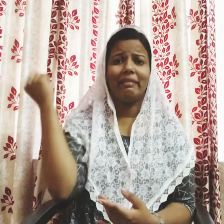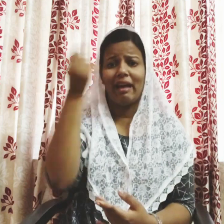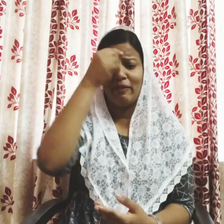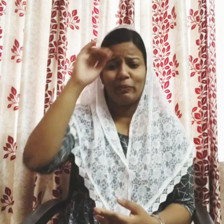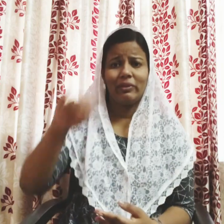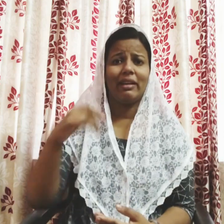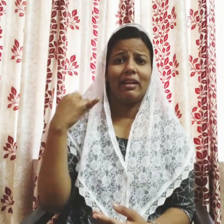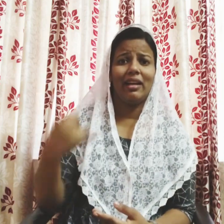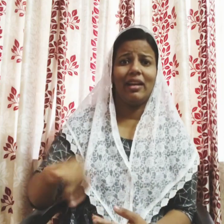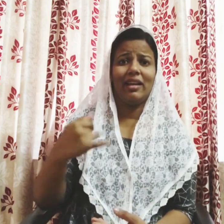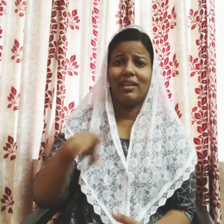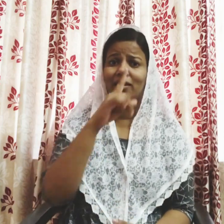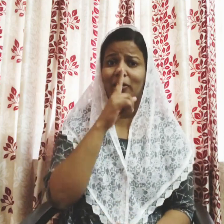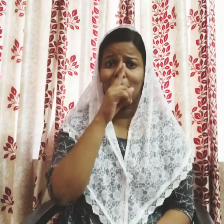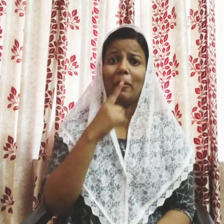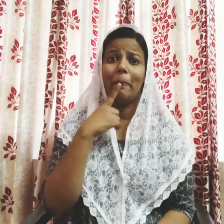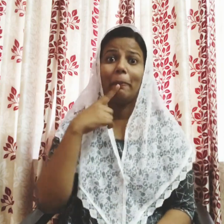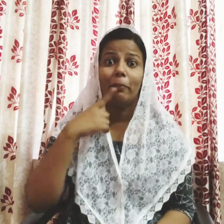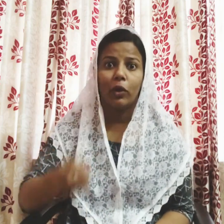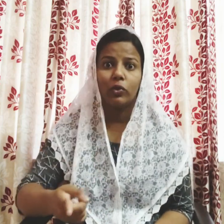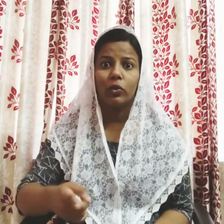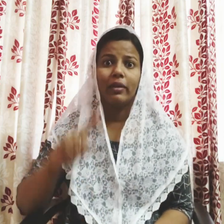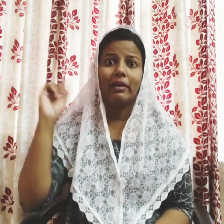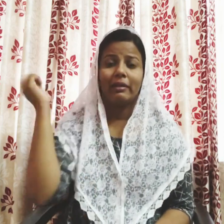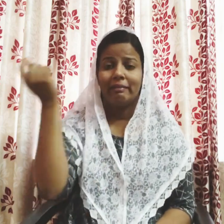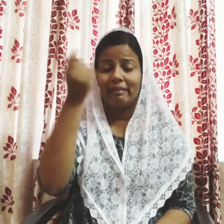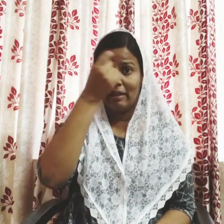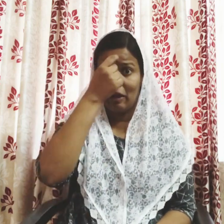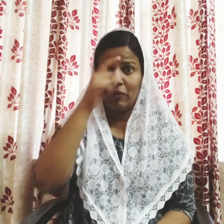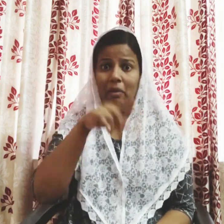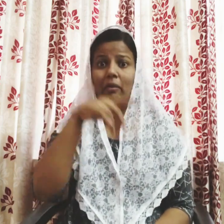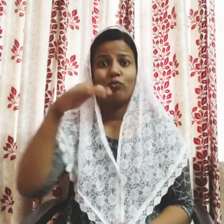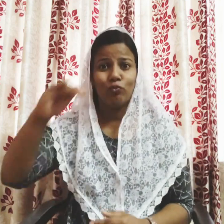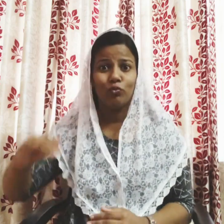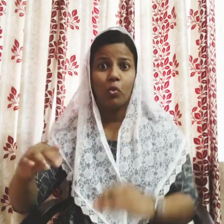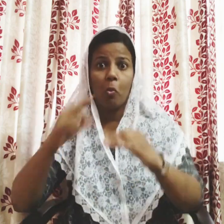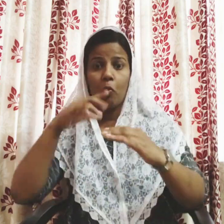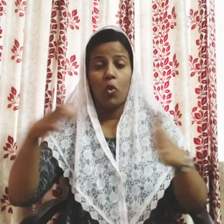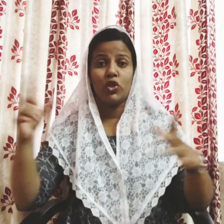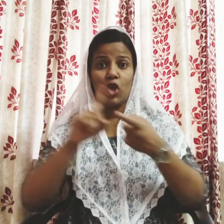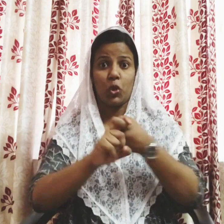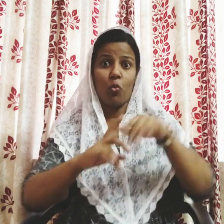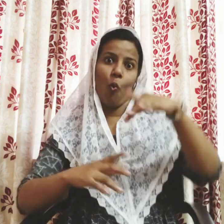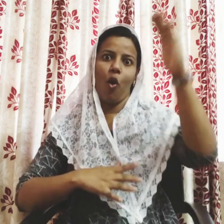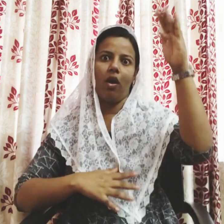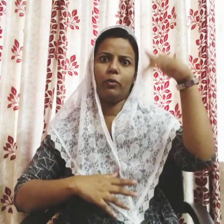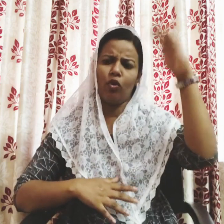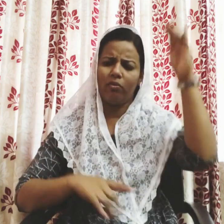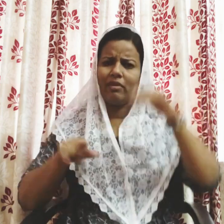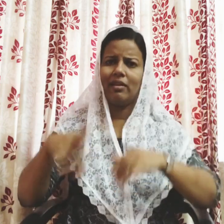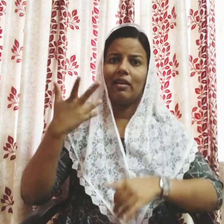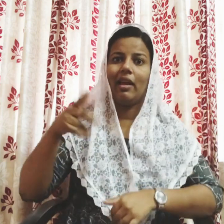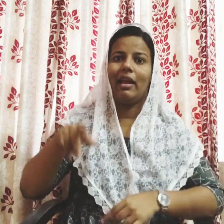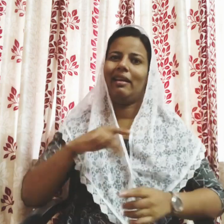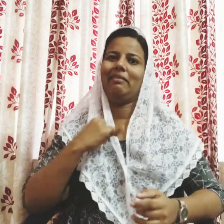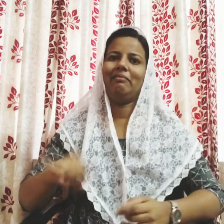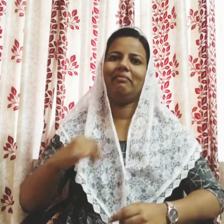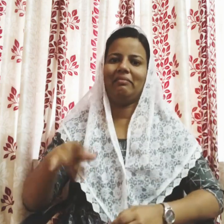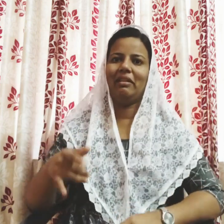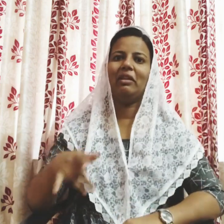ദാവീദ് ഗോലിയാത്തിനെ നിന്ദിക്കുക, ദാവീദ് ഗോലിയാത്തിനെ പരിഹസിക്കുക, ദാവീദ് ഗോലിയാത്തിനെ എന്നാ പറയുന്നത് ശപിക്കുക ചെയ്യുന്നത്. കാരണം